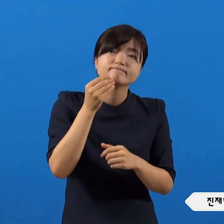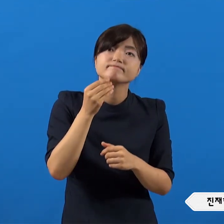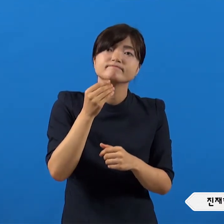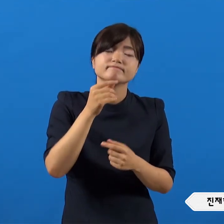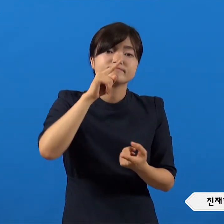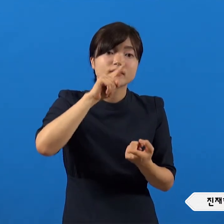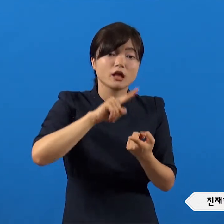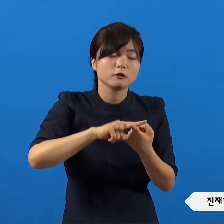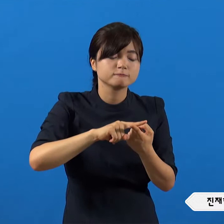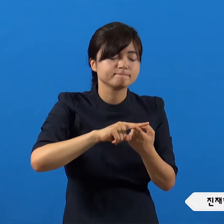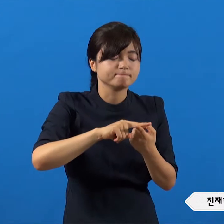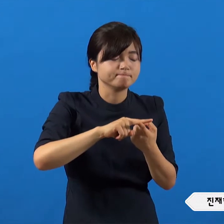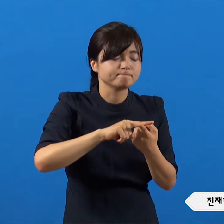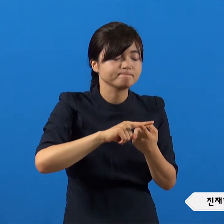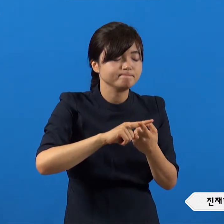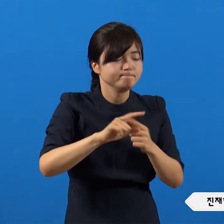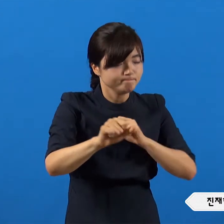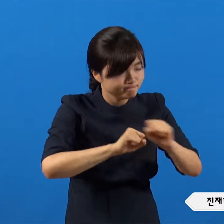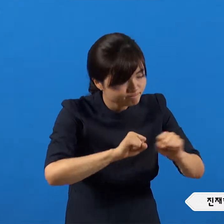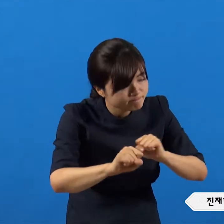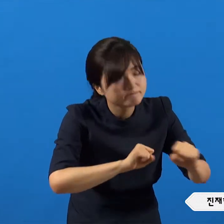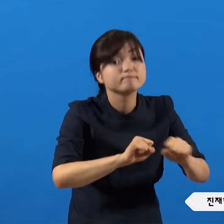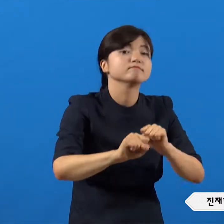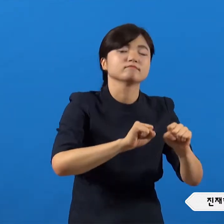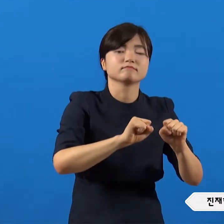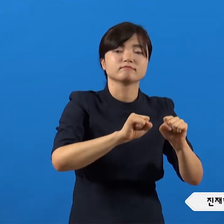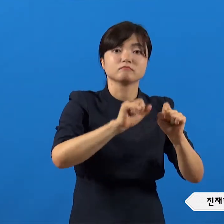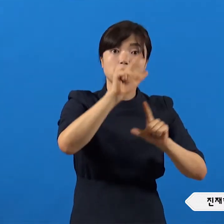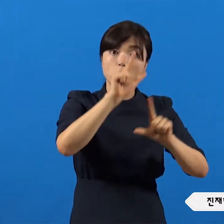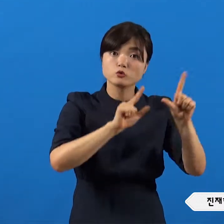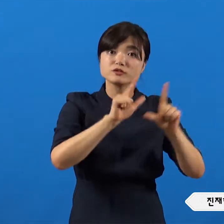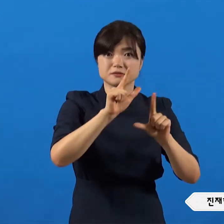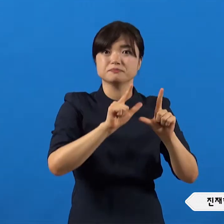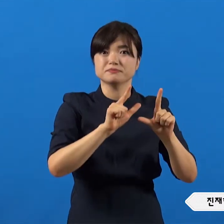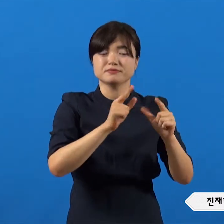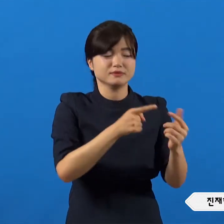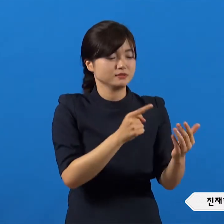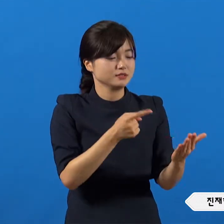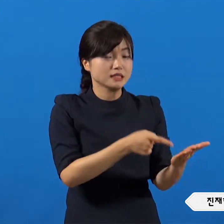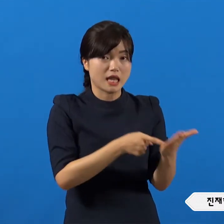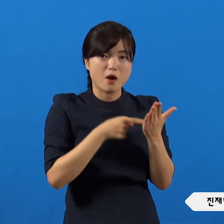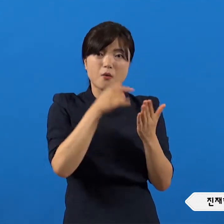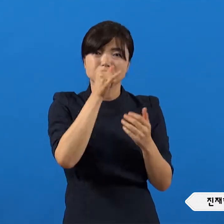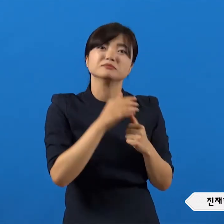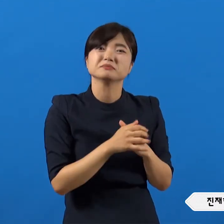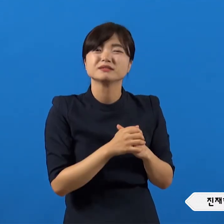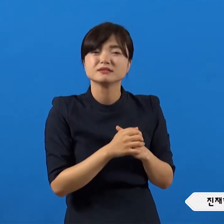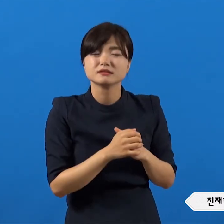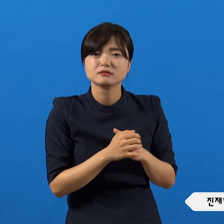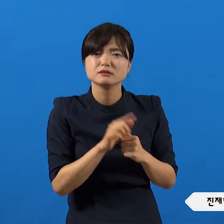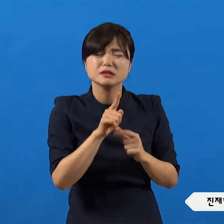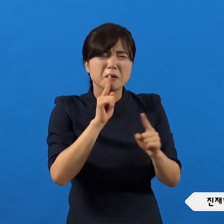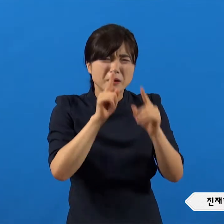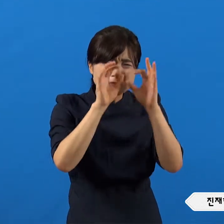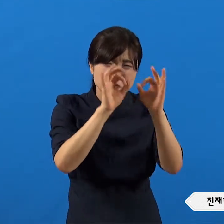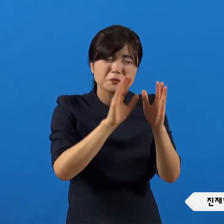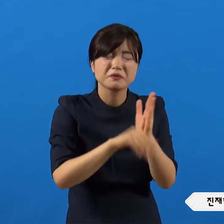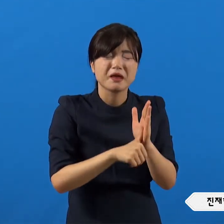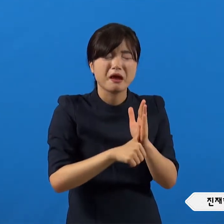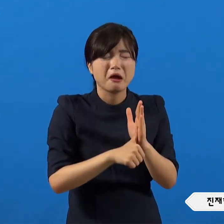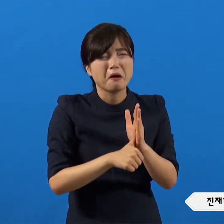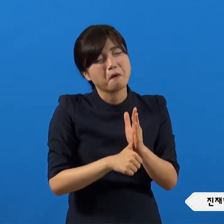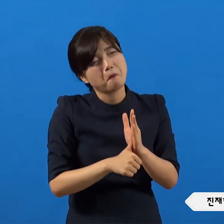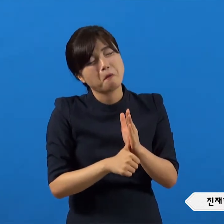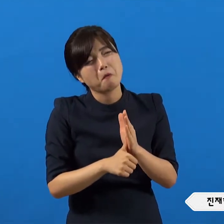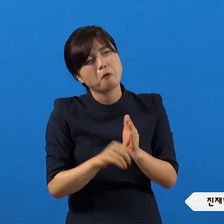그대로 다 했다라는 사실을 성경은 설명합니다. 저는 이 말씀을 보면서 이런